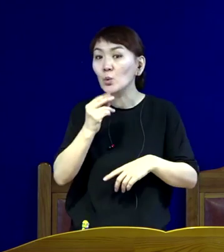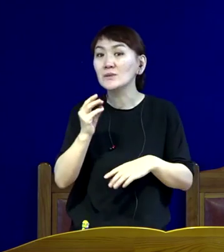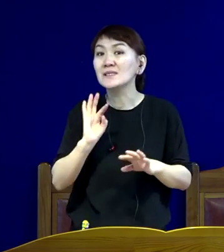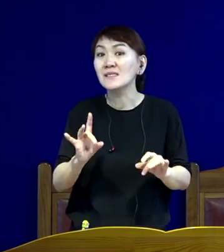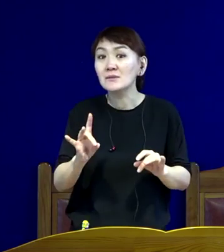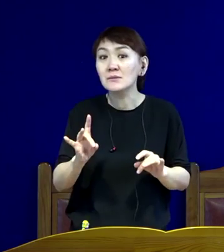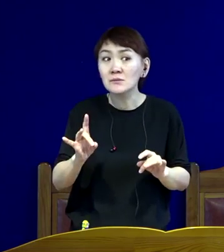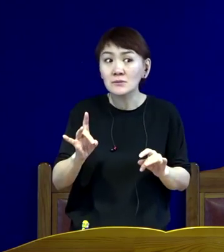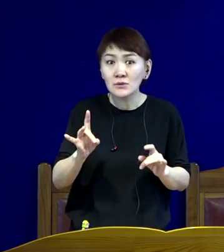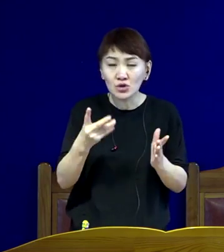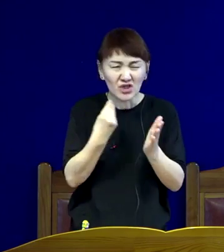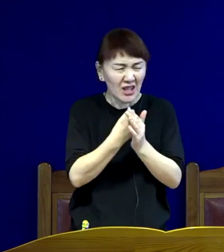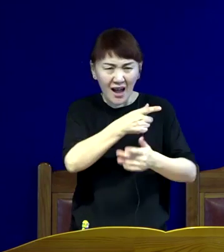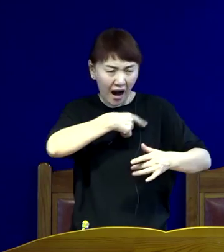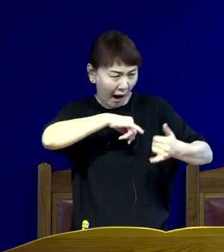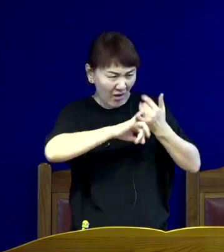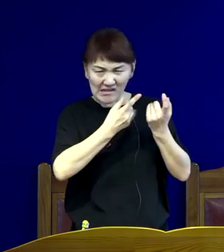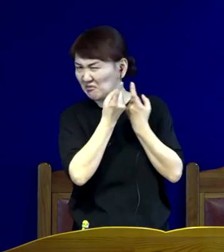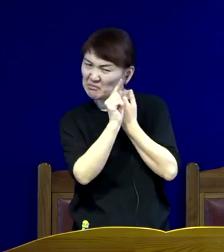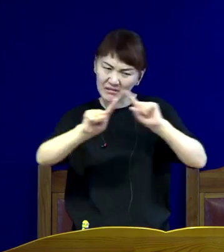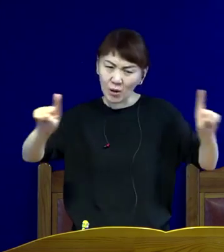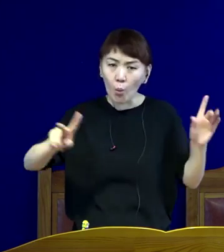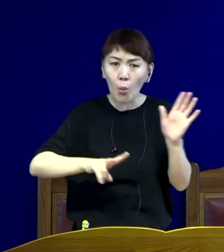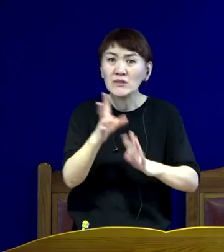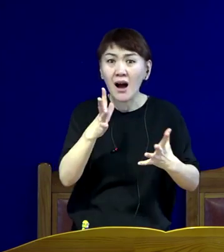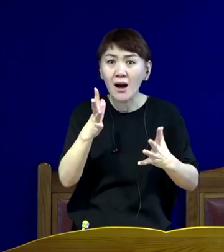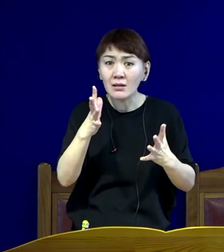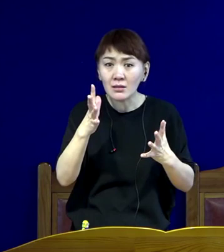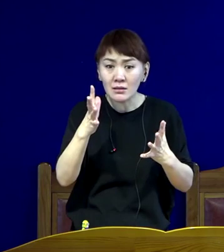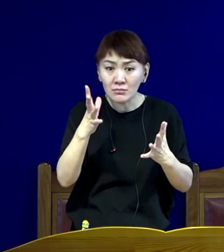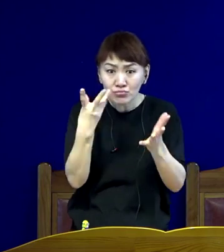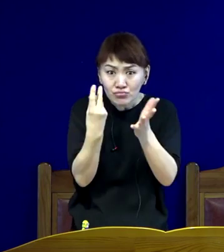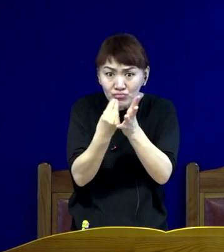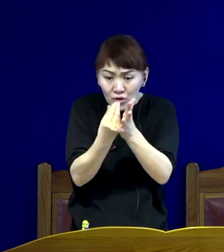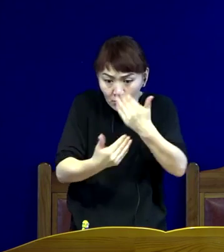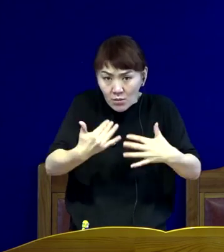Бурхан нэгдүгээрт байсан тохиолдолд. Бурхан дотор